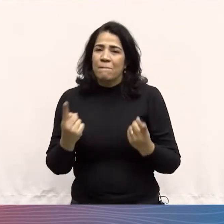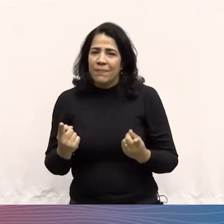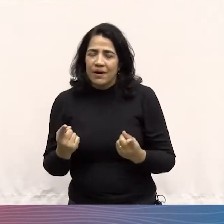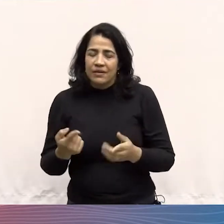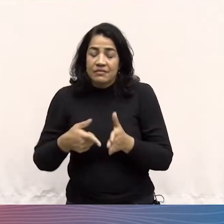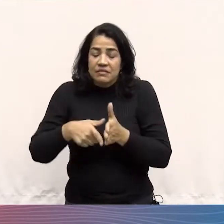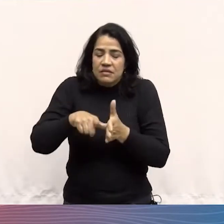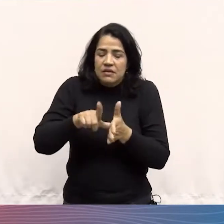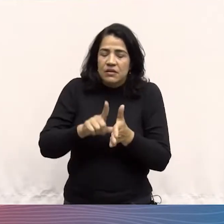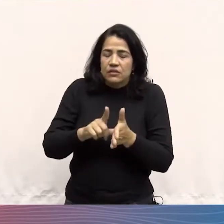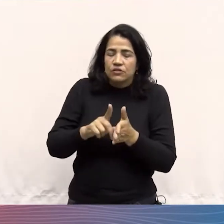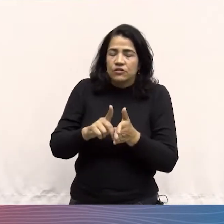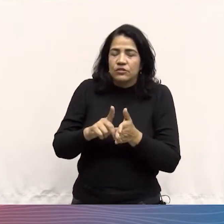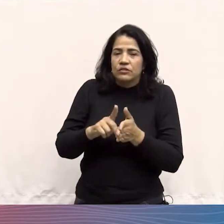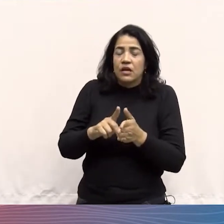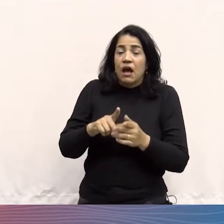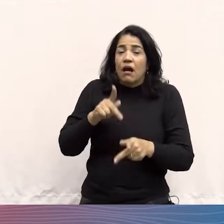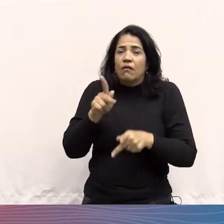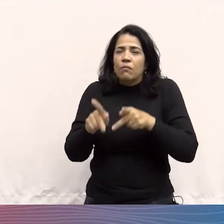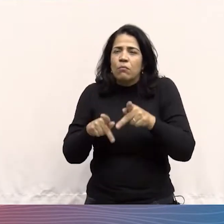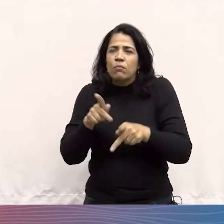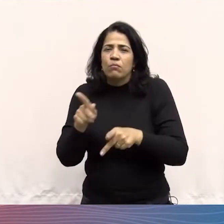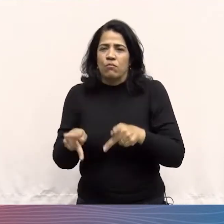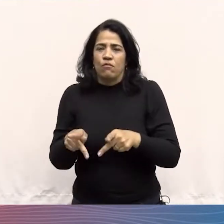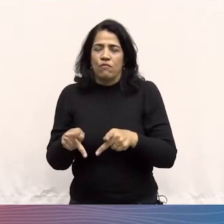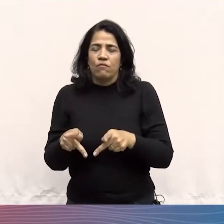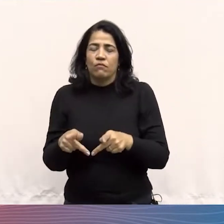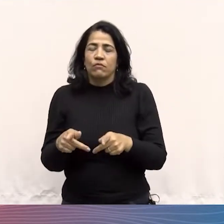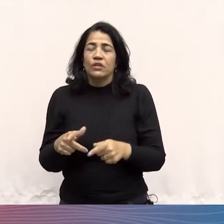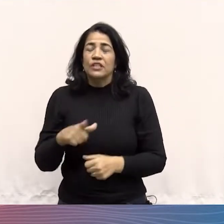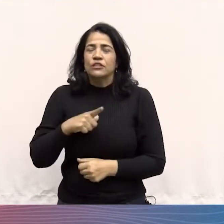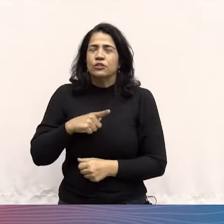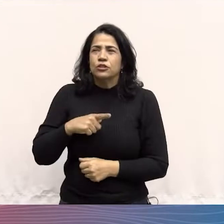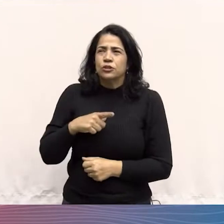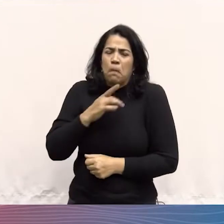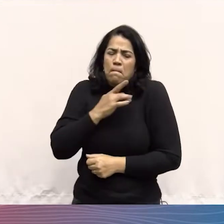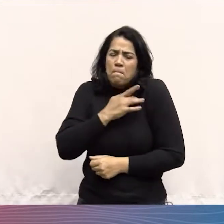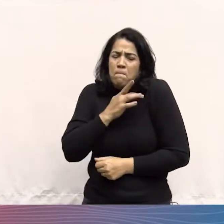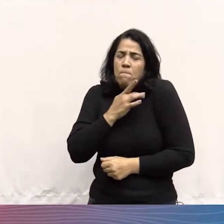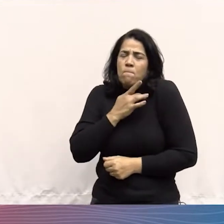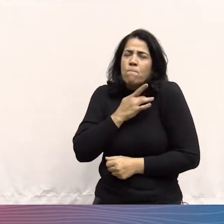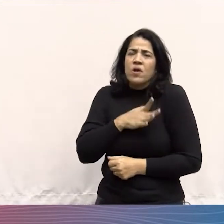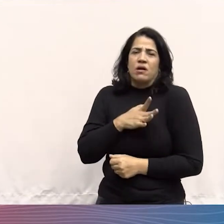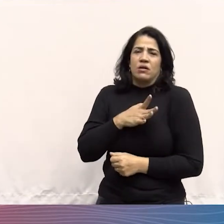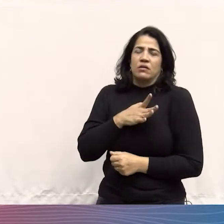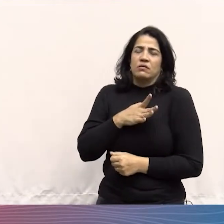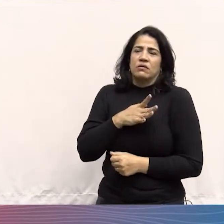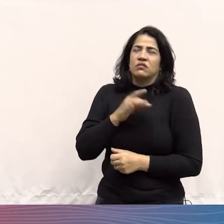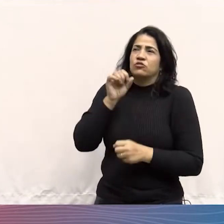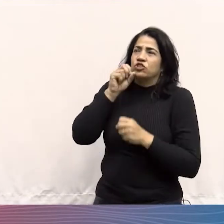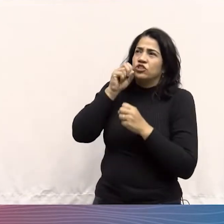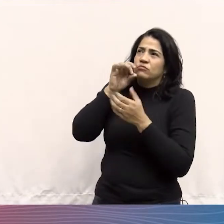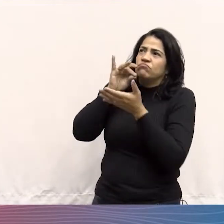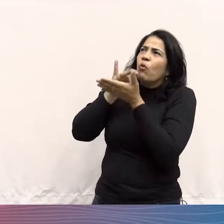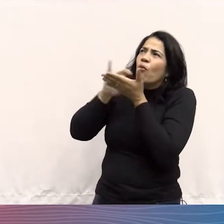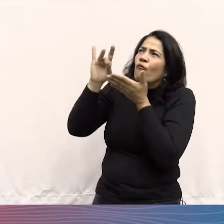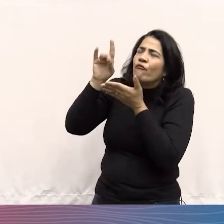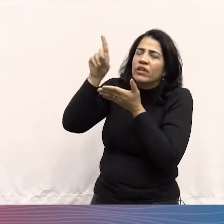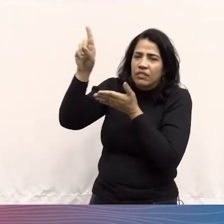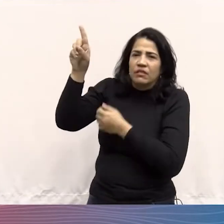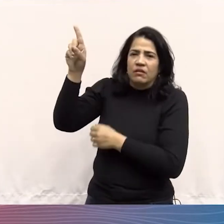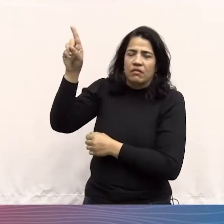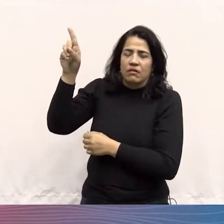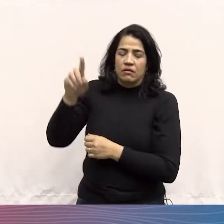temiam novamente o dilúvio. Mas esse Nimrod se levantou